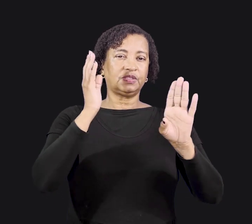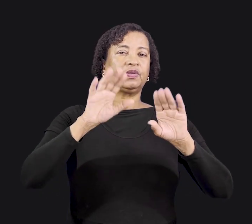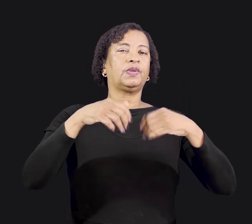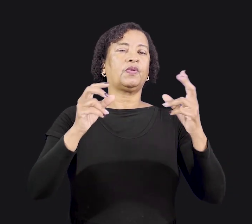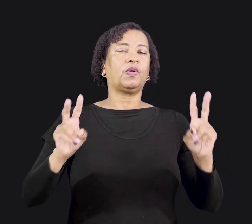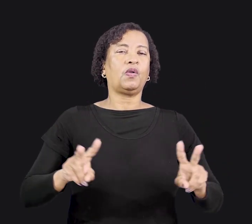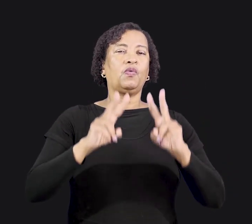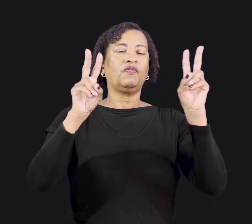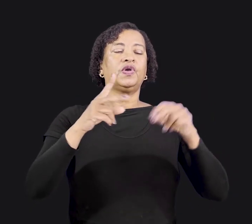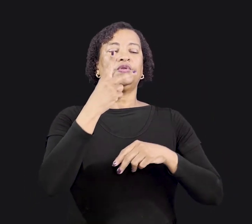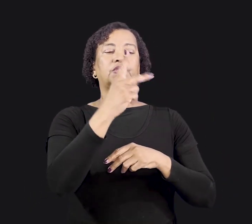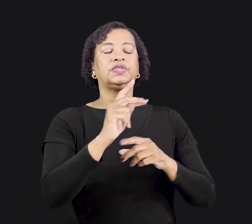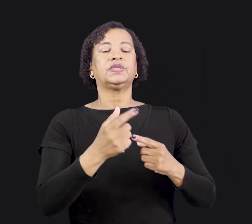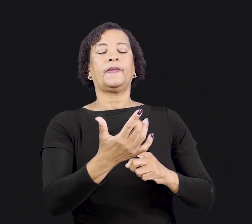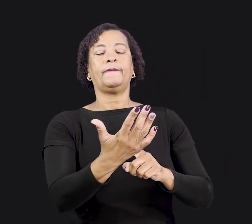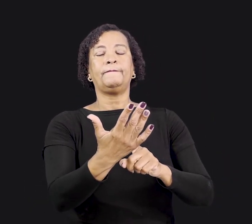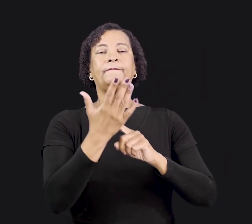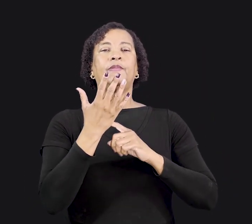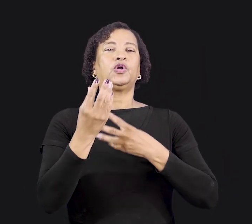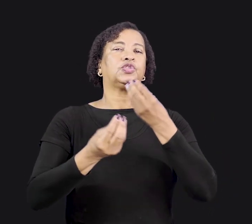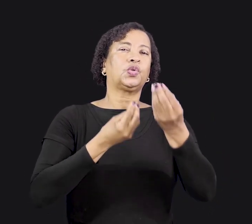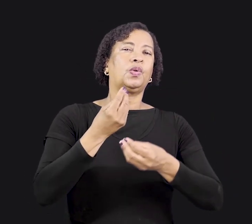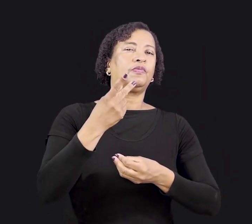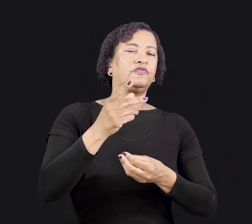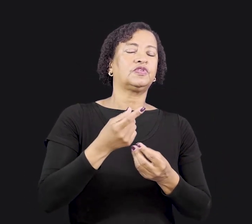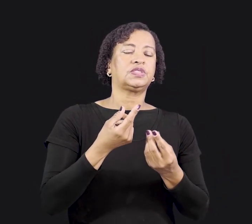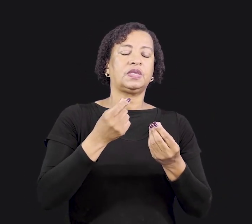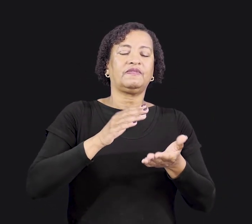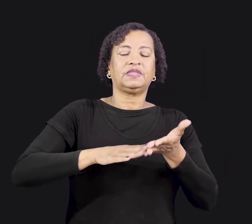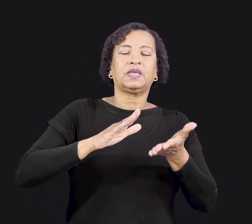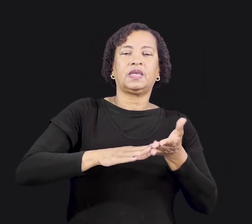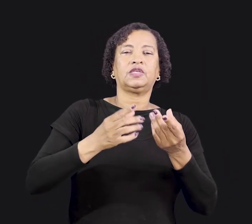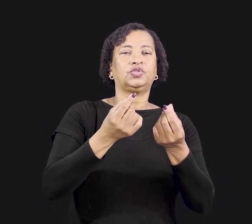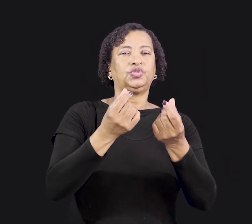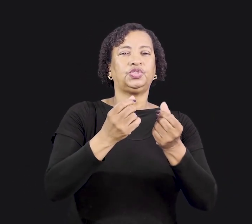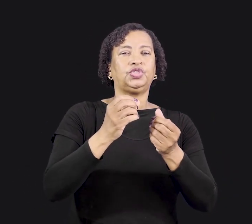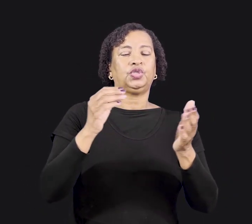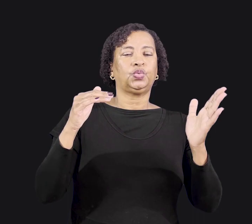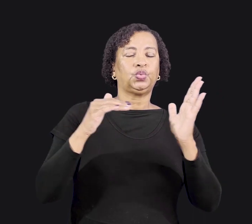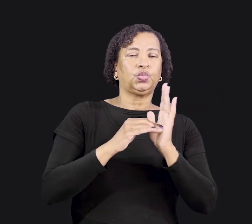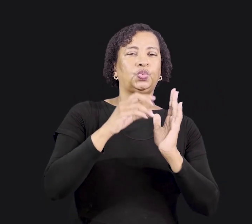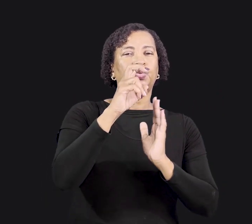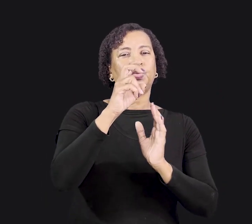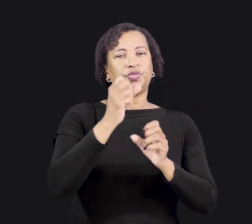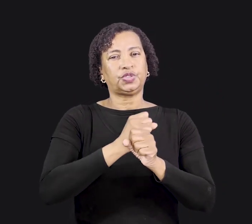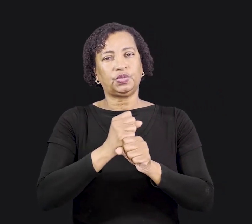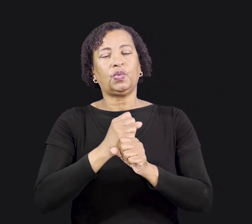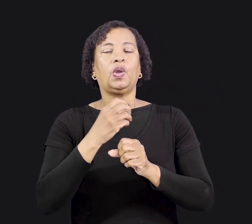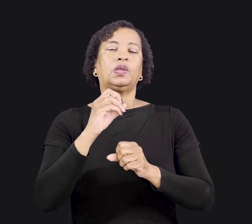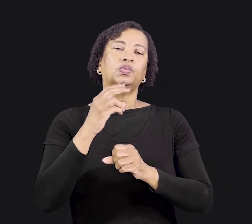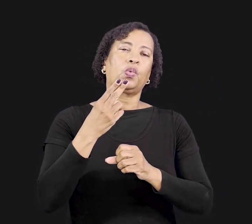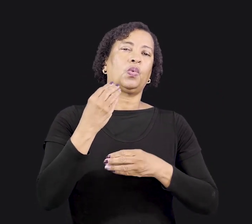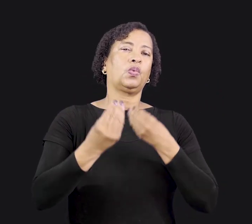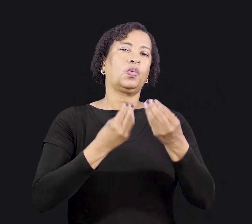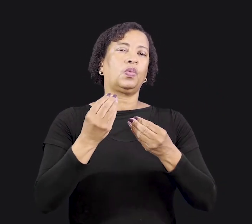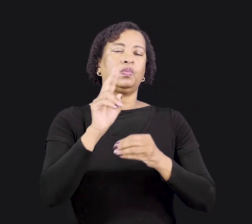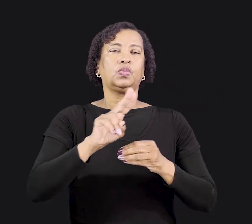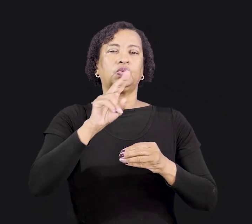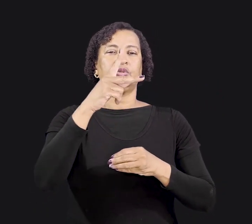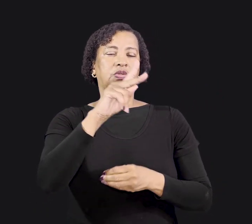seus valores, mostrem-me como vocês têm gastado seu dinheiro nos últimos 5 anos ou como vocês têm usado seu tempo. A maneira